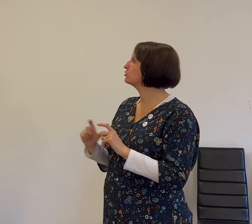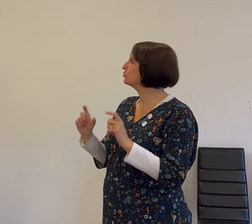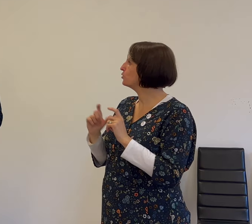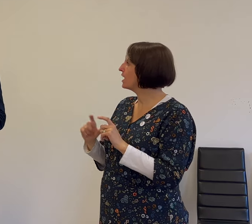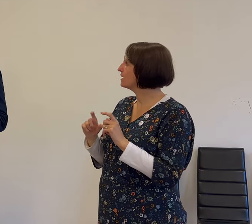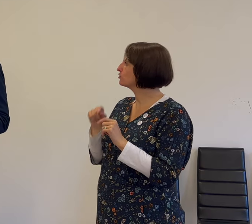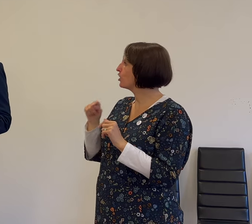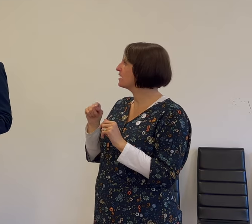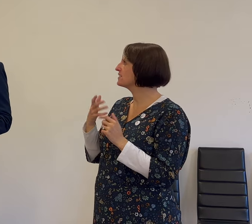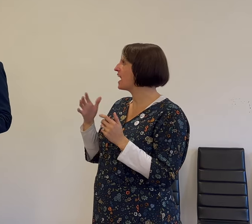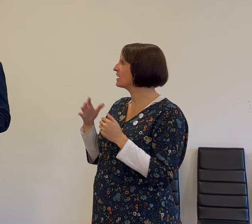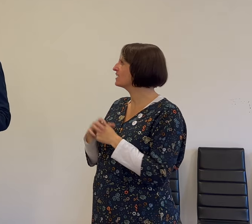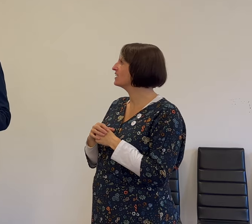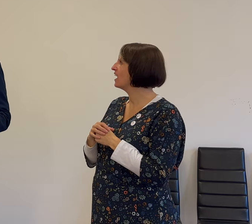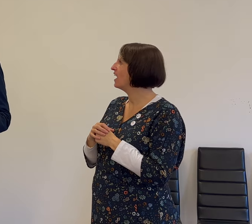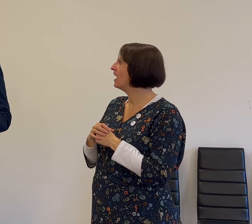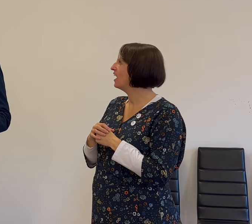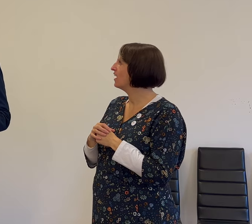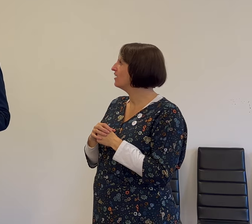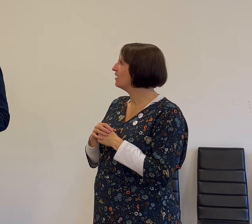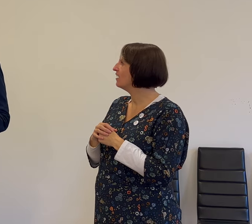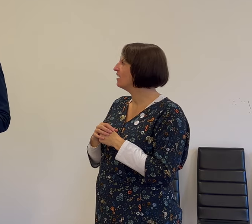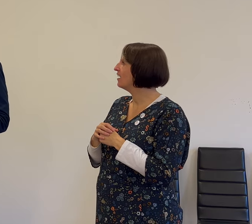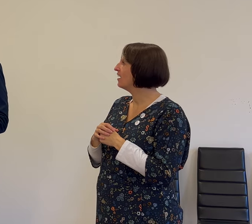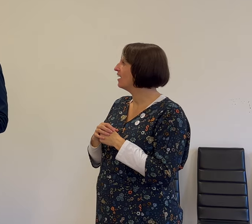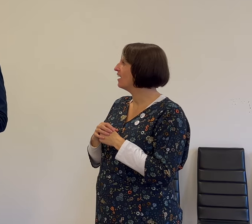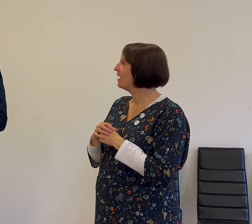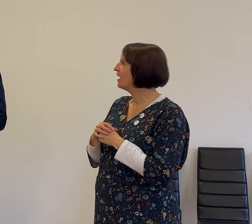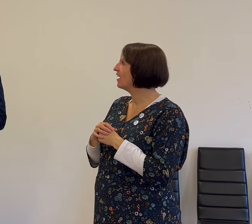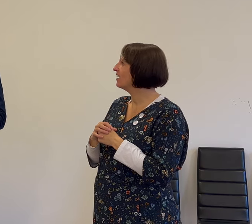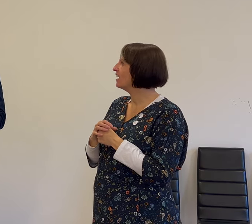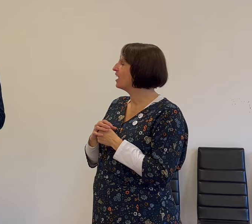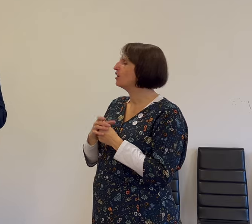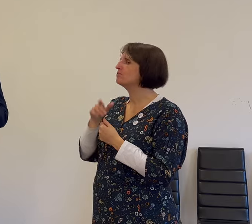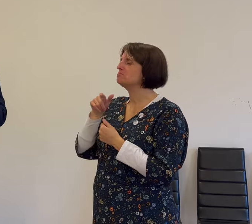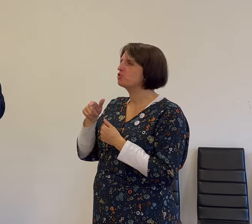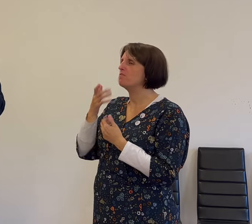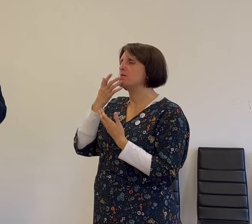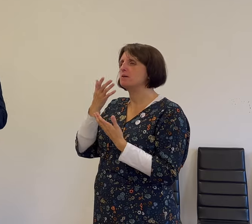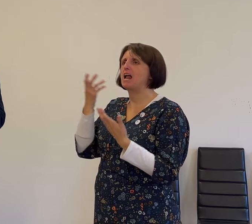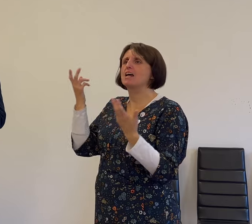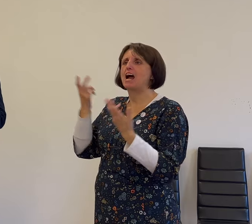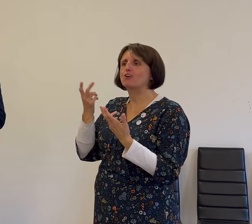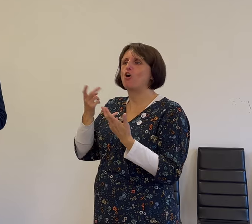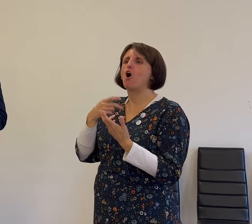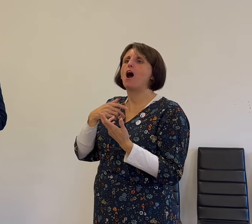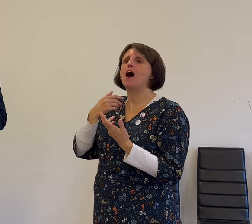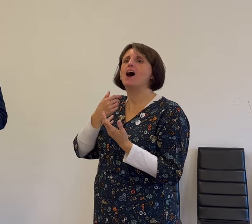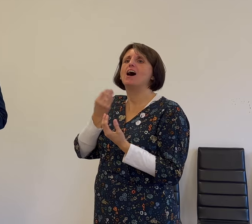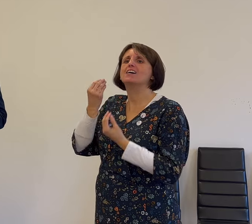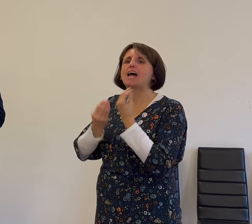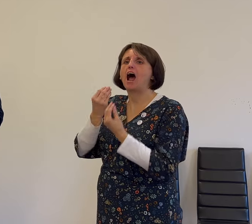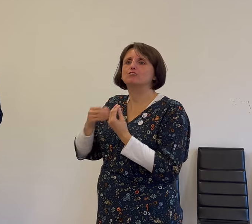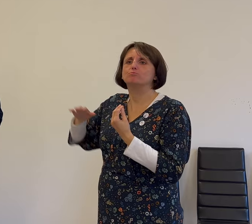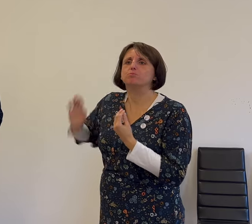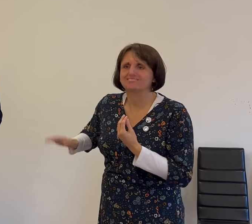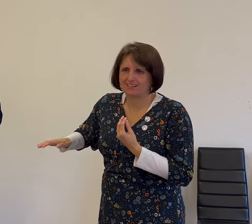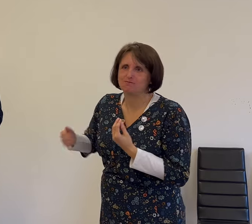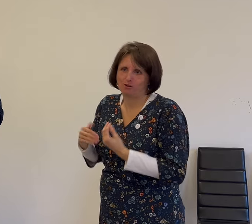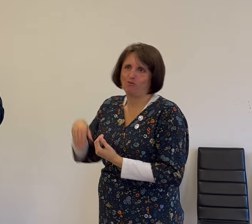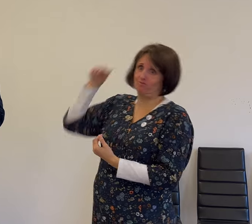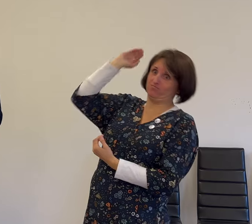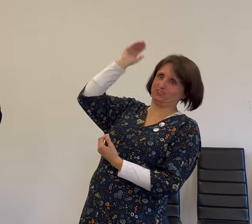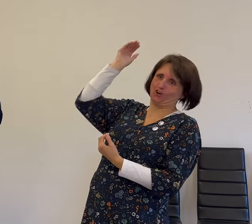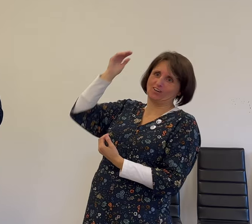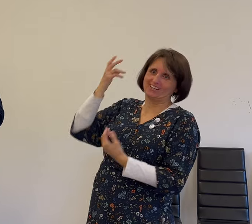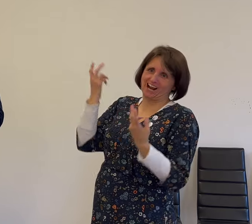ani ta výška hráčů basketbalu, kteří jsou obvykle dvoumetroví, a tam se zdá, že